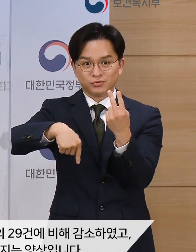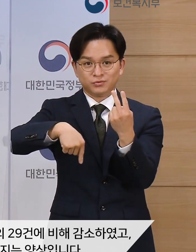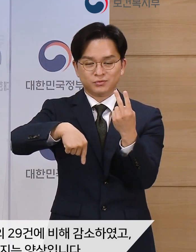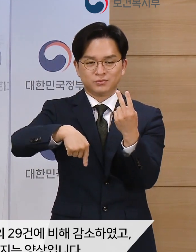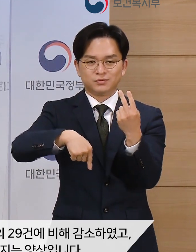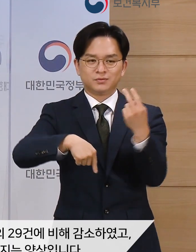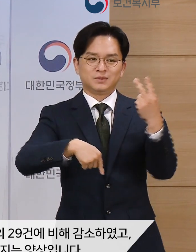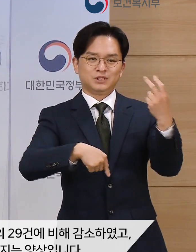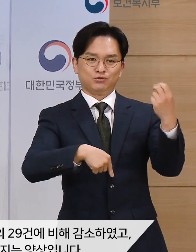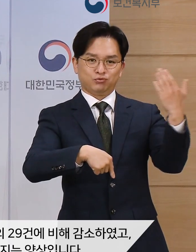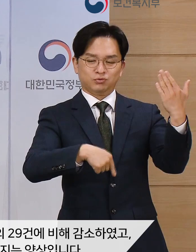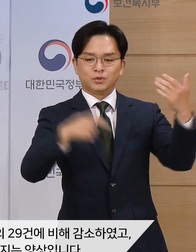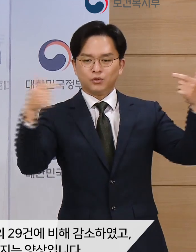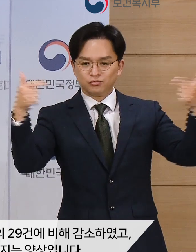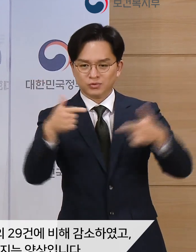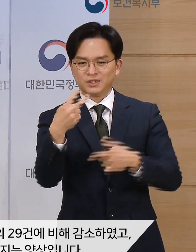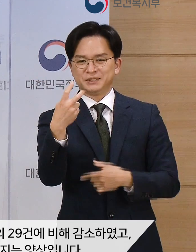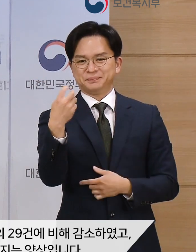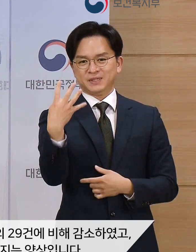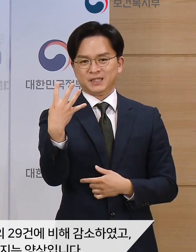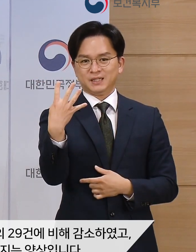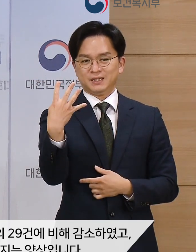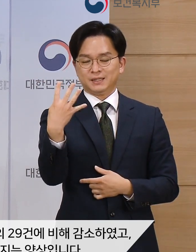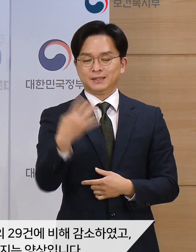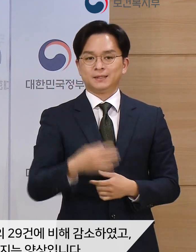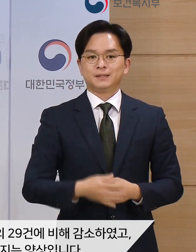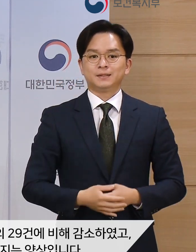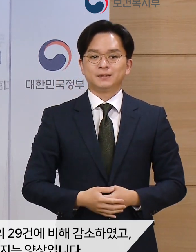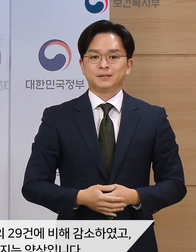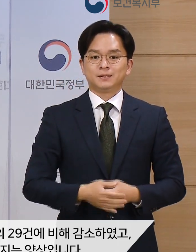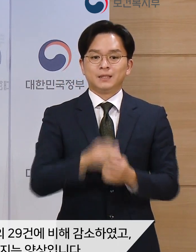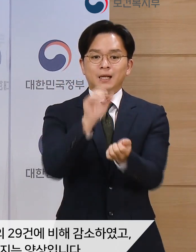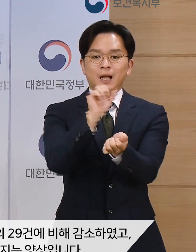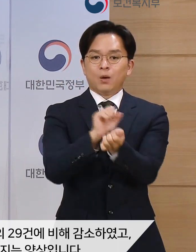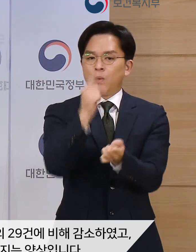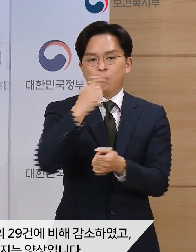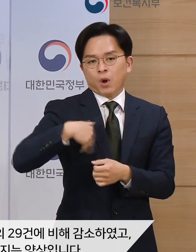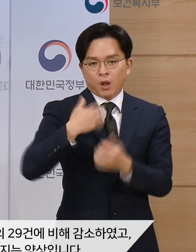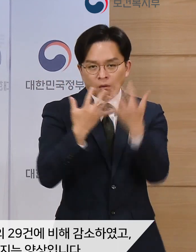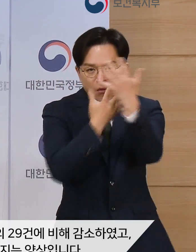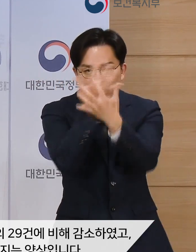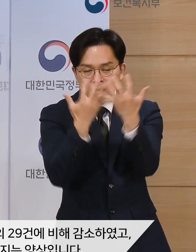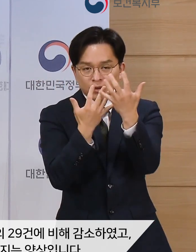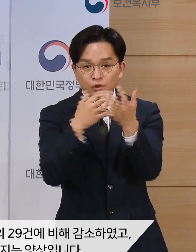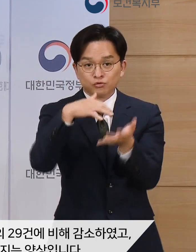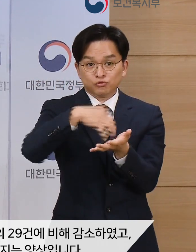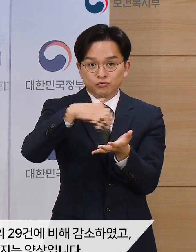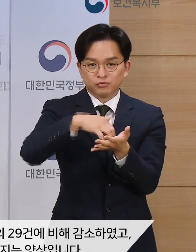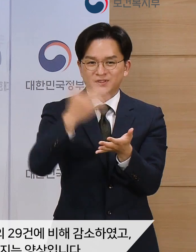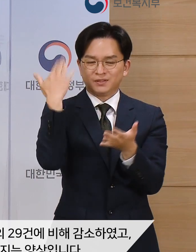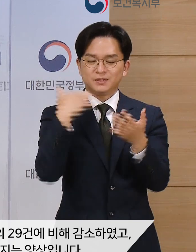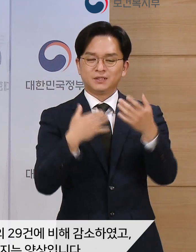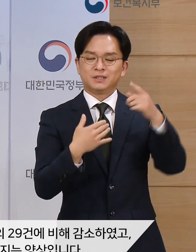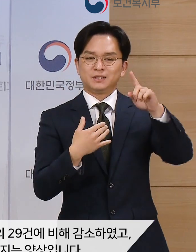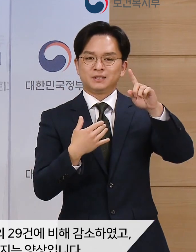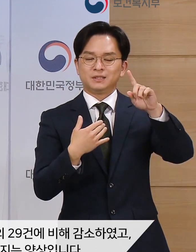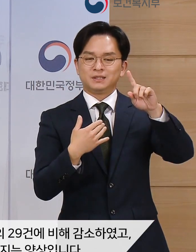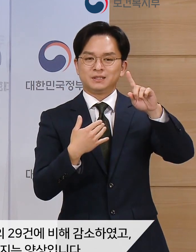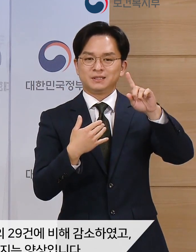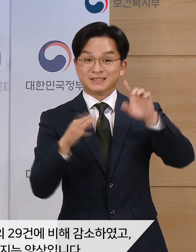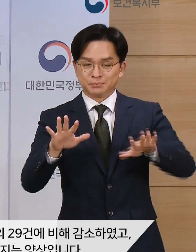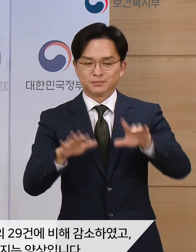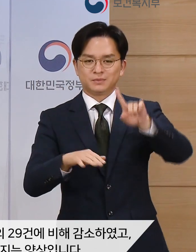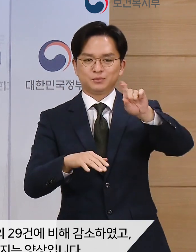2주간의 29건에 비해 감소하였고 감염 경로를 조사 중인 사례의 비율도